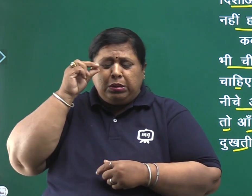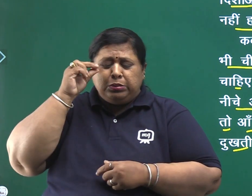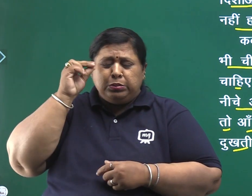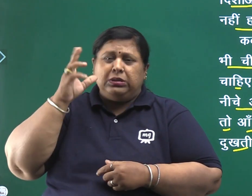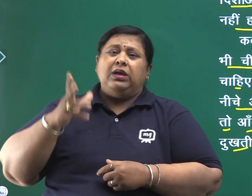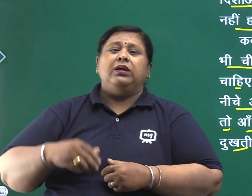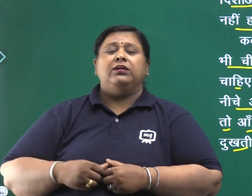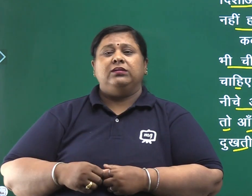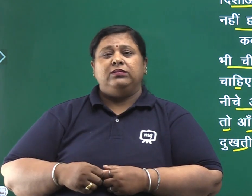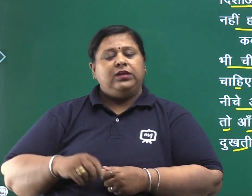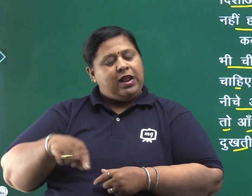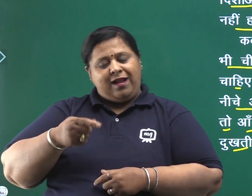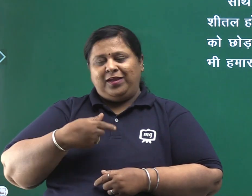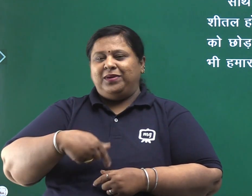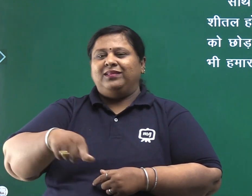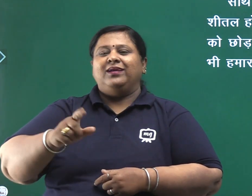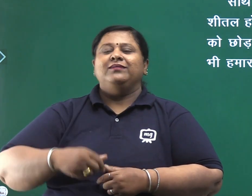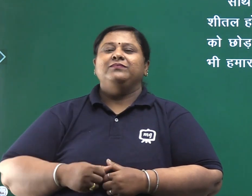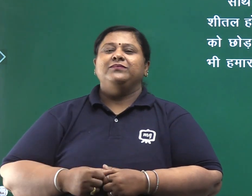होने लगता है। आगे बढ़ते हैं।